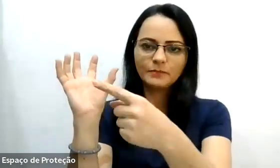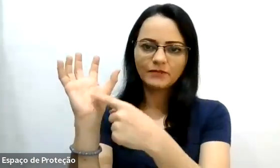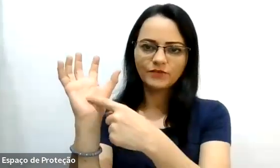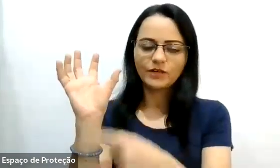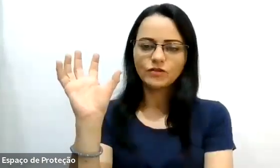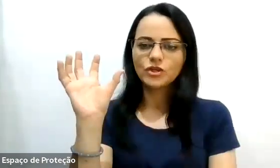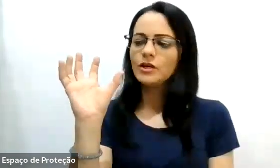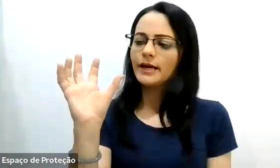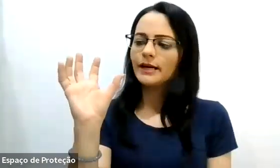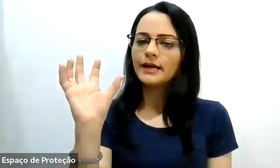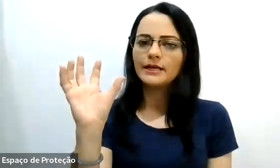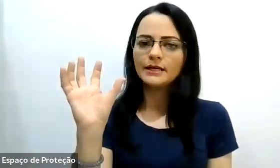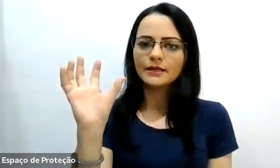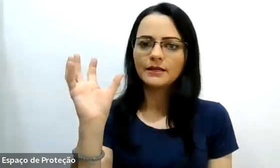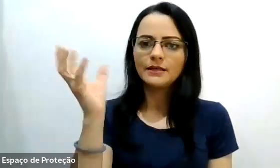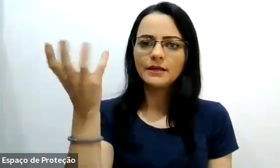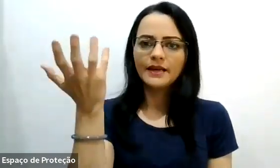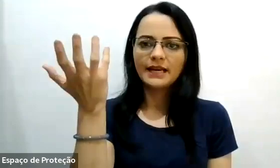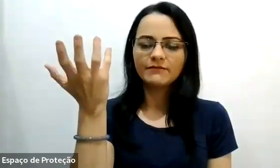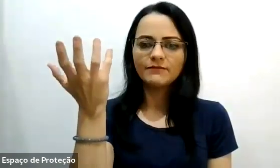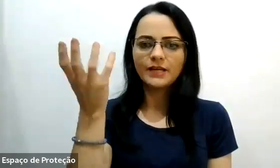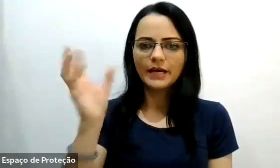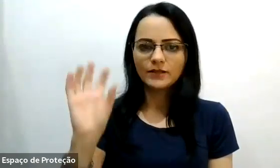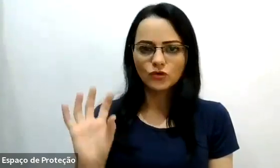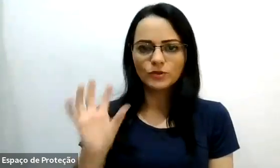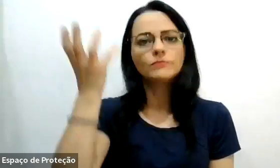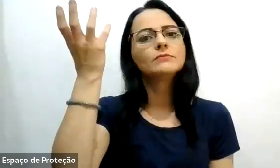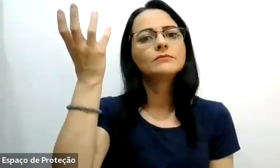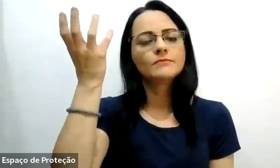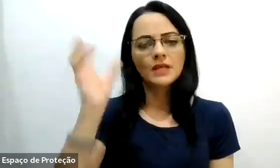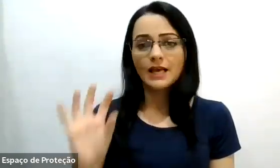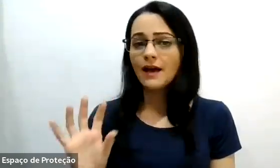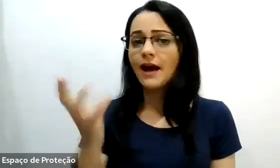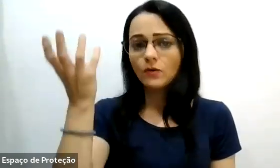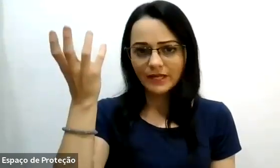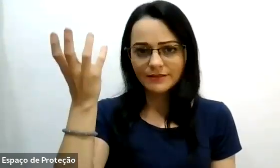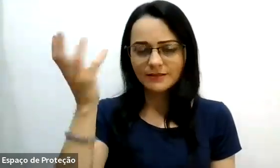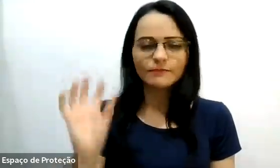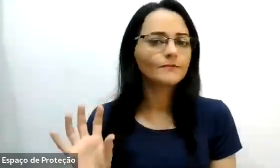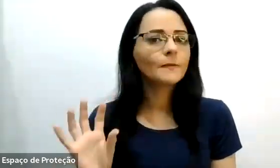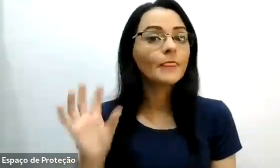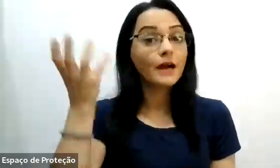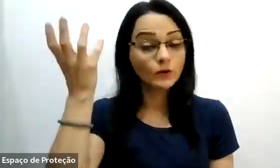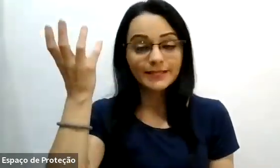para frente, a garrinha tá aqui, ela vai virar e subir. Acontece.